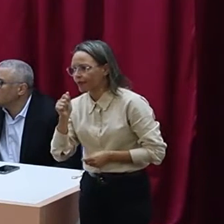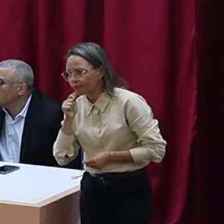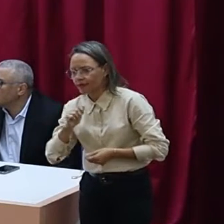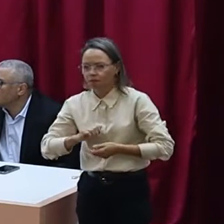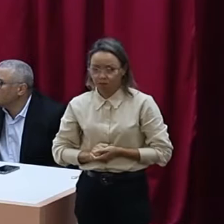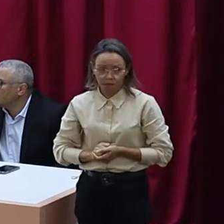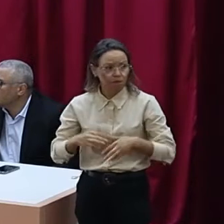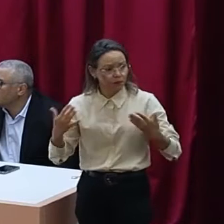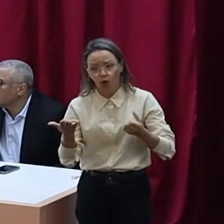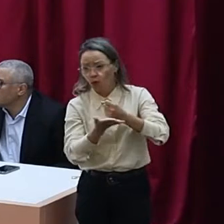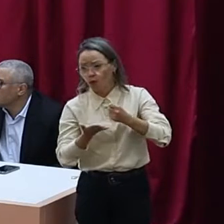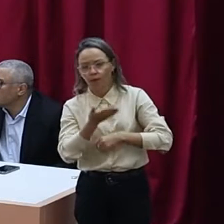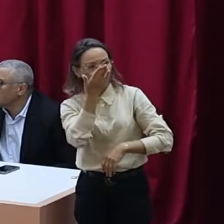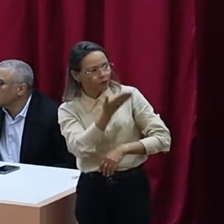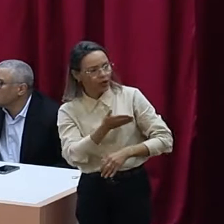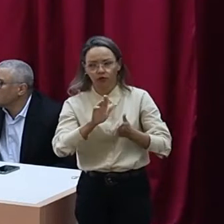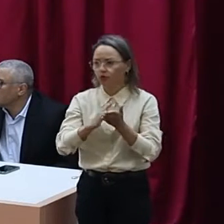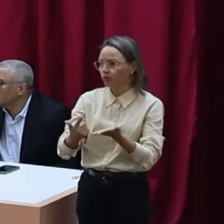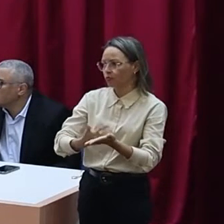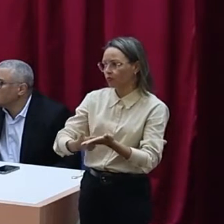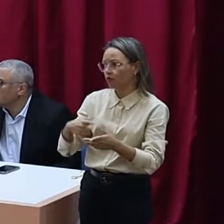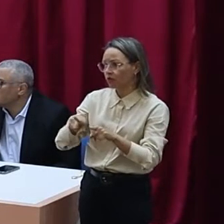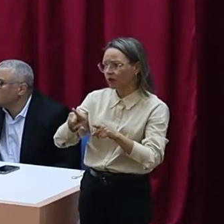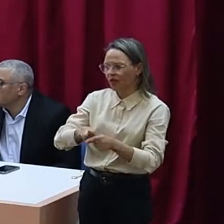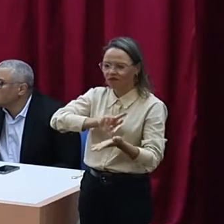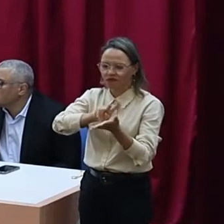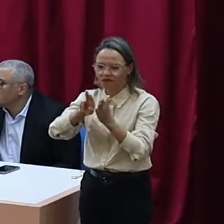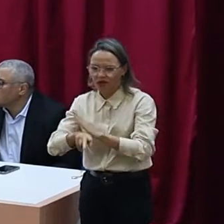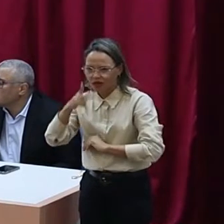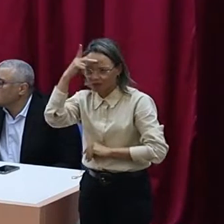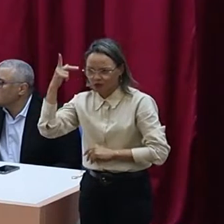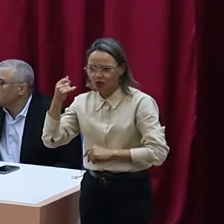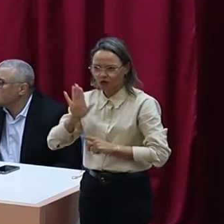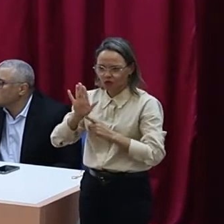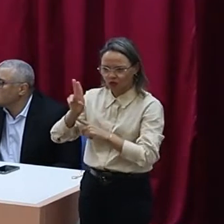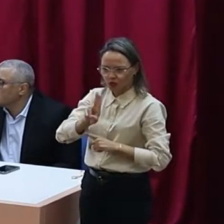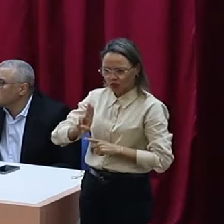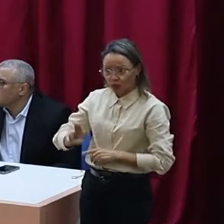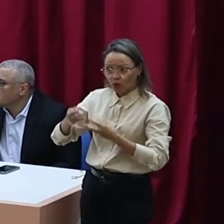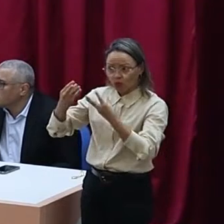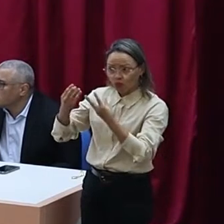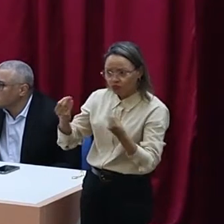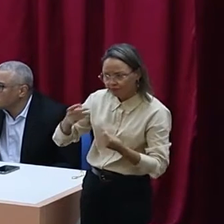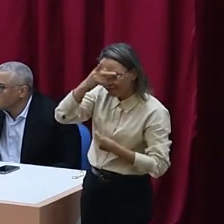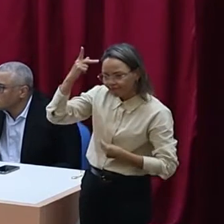Então, com base nesse livro e uma série de outras pessoas, algumas das quais eu vou trazer aqui, mas tem muito mais gente